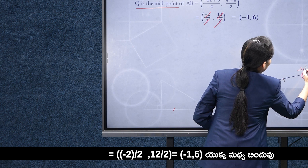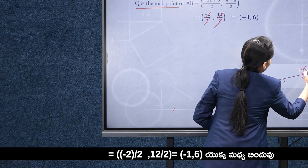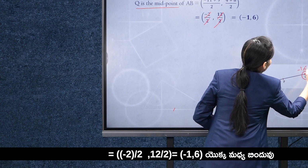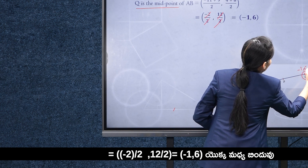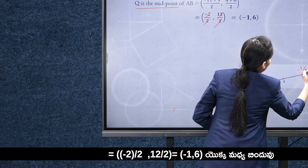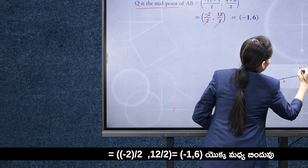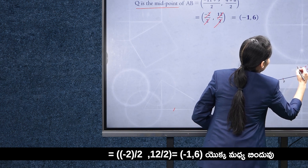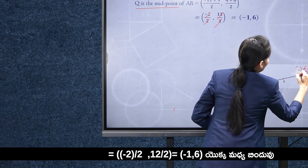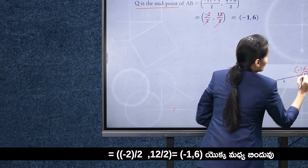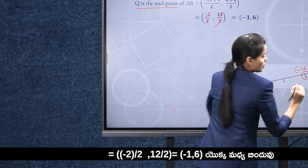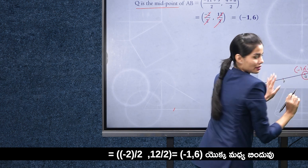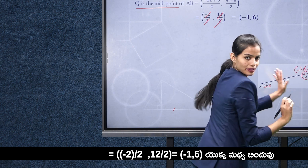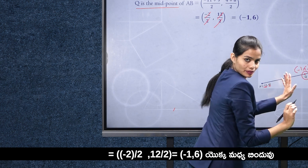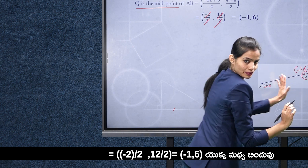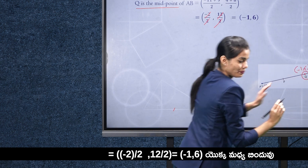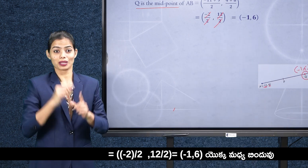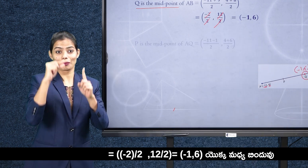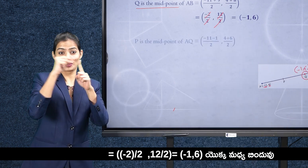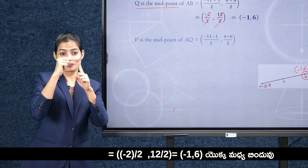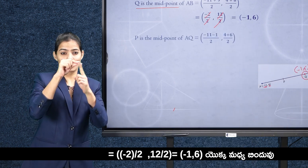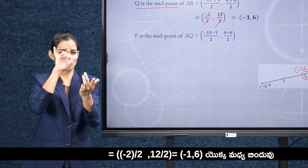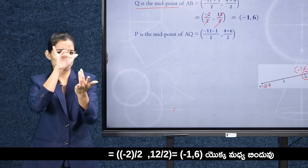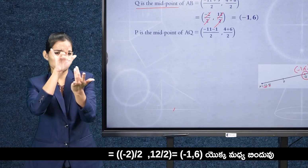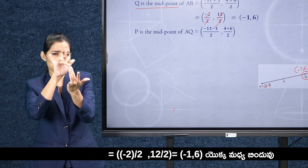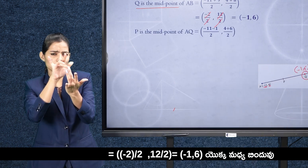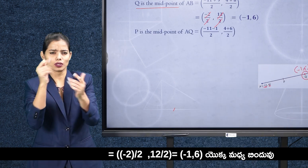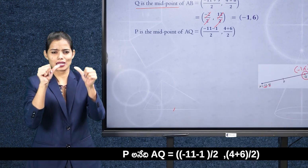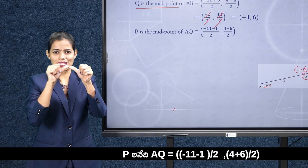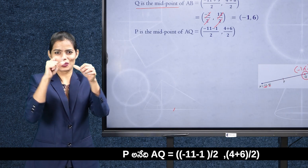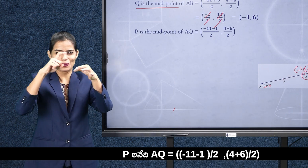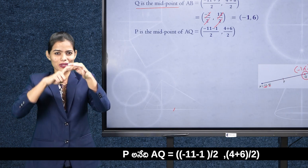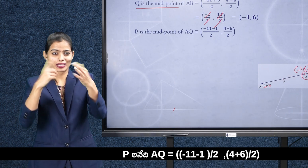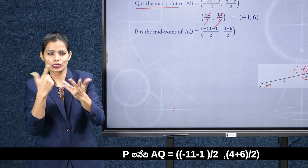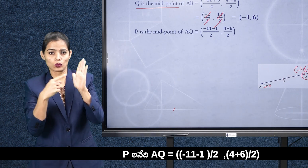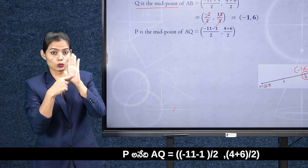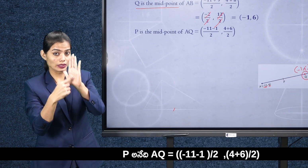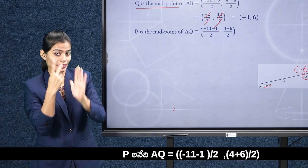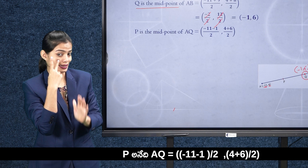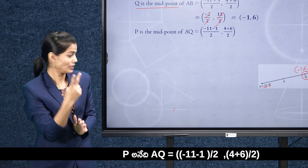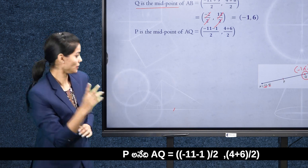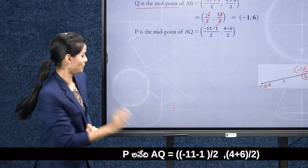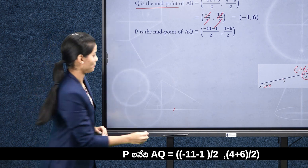6 యొక్క మధ్య బిందువు. P అనేది ఏక్యూ